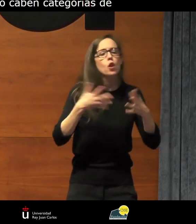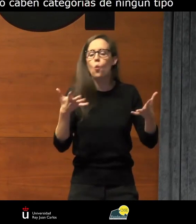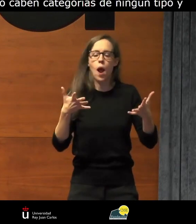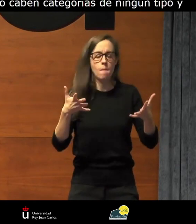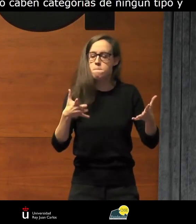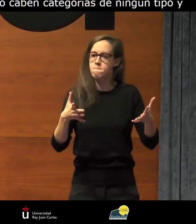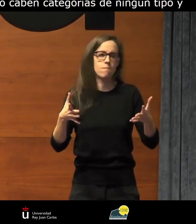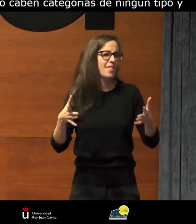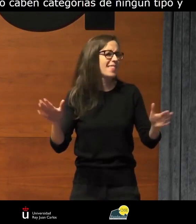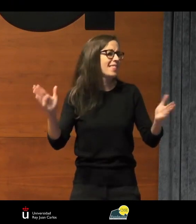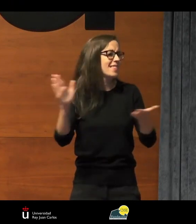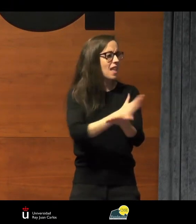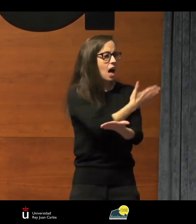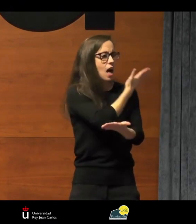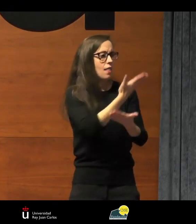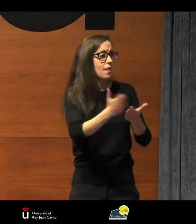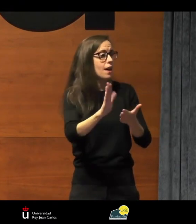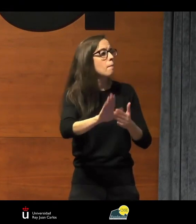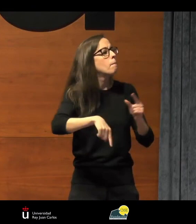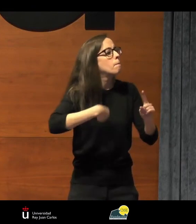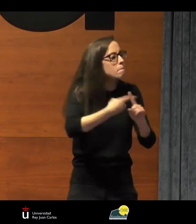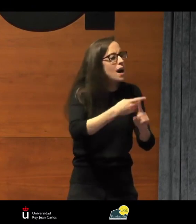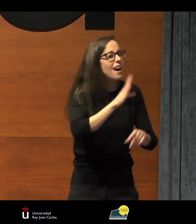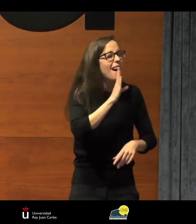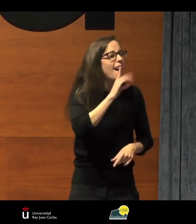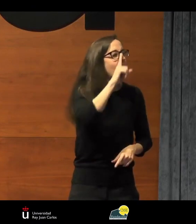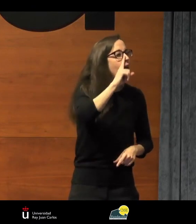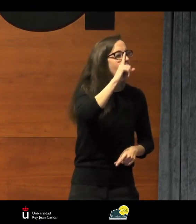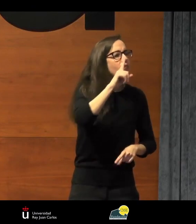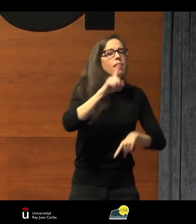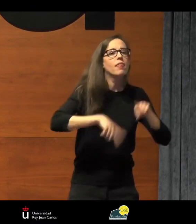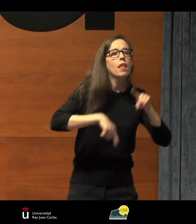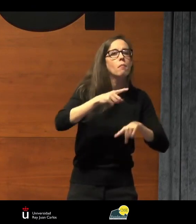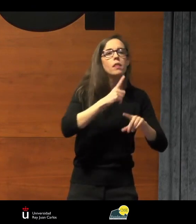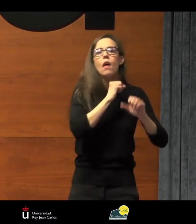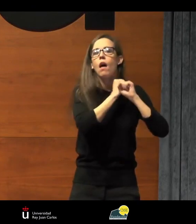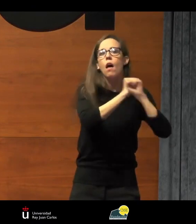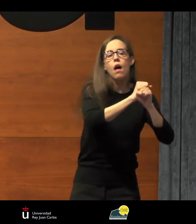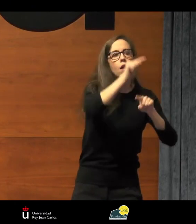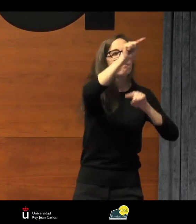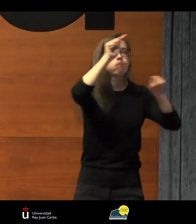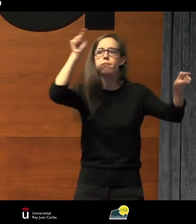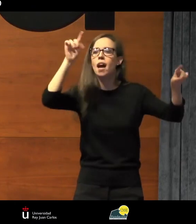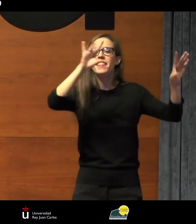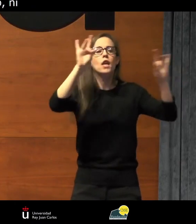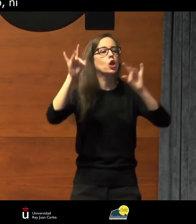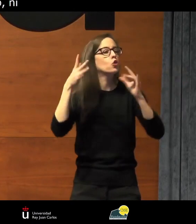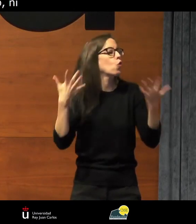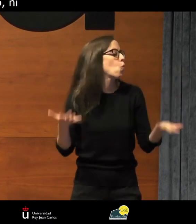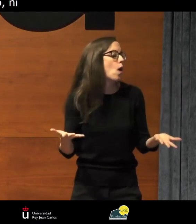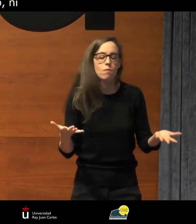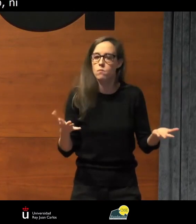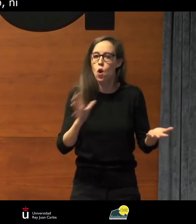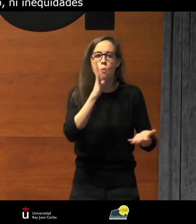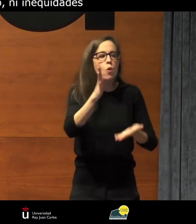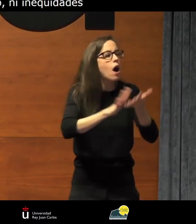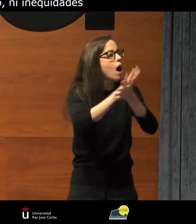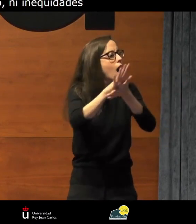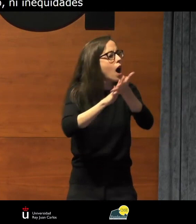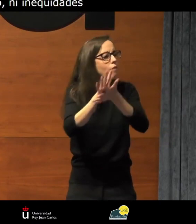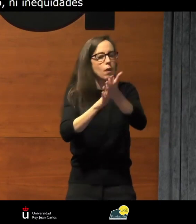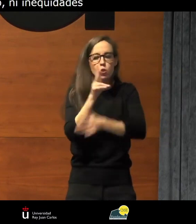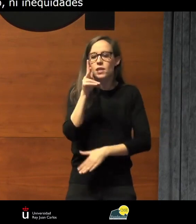bien decías, Roberto, ni inequidades territoriales cuando están en juego libertades fundamentales como la de